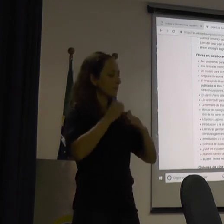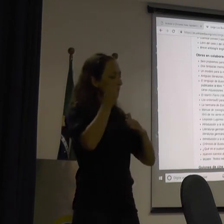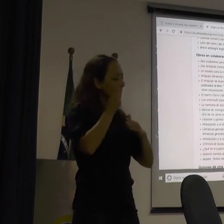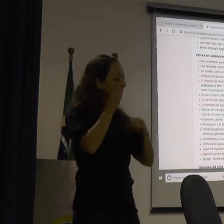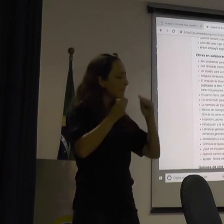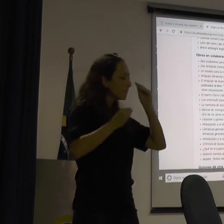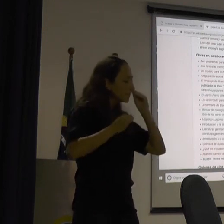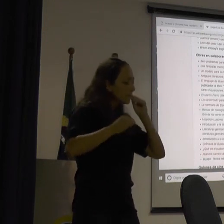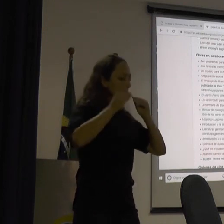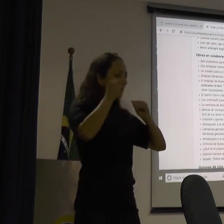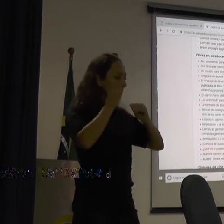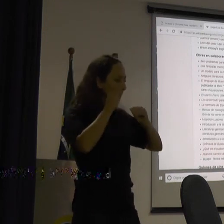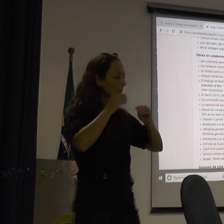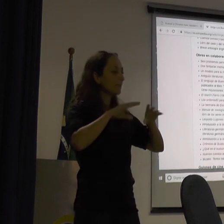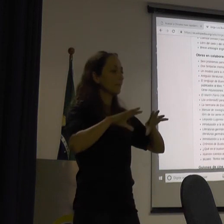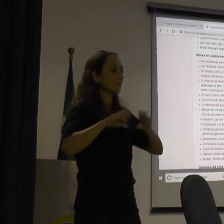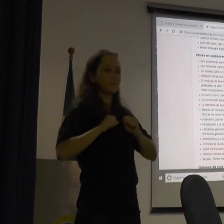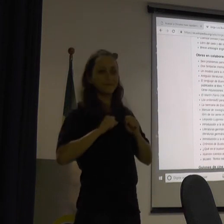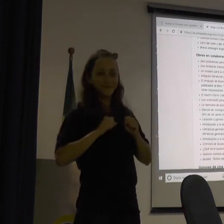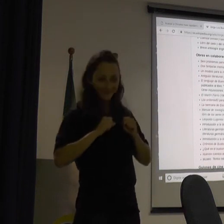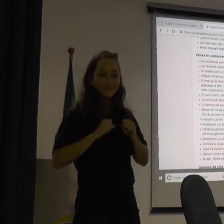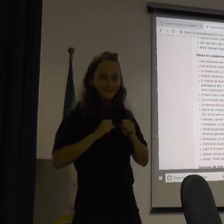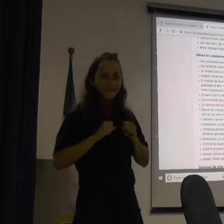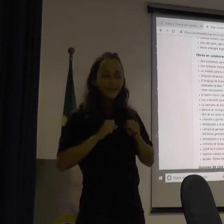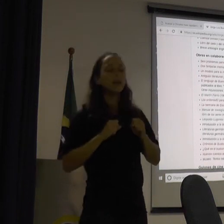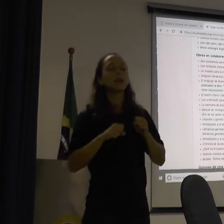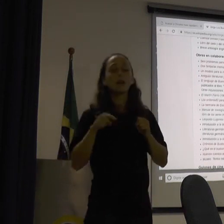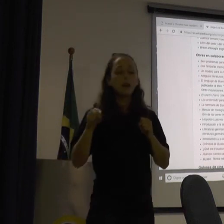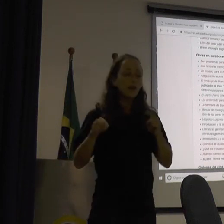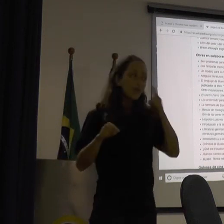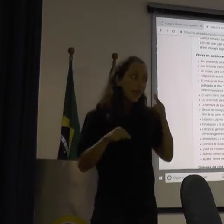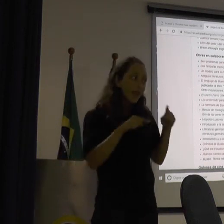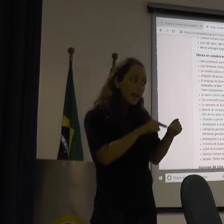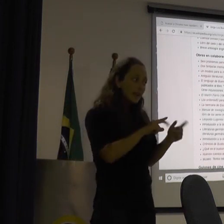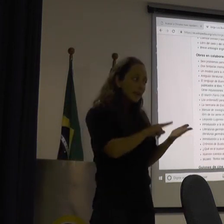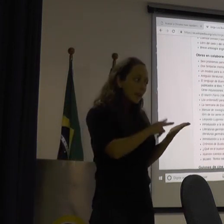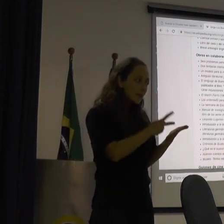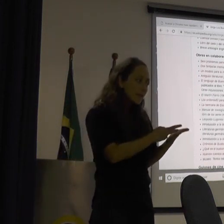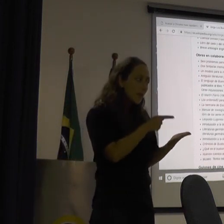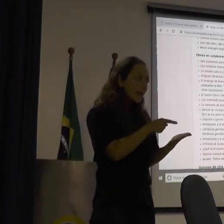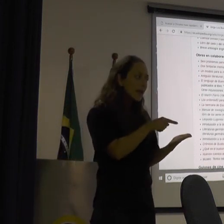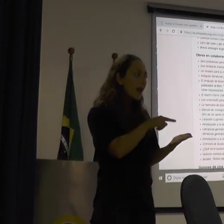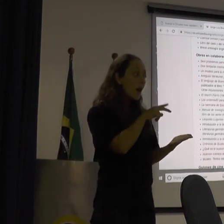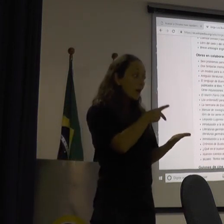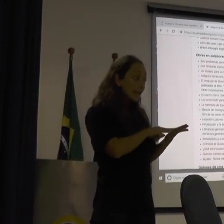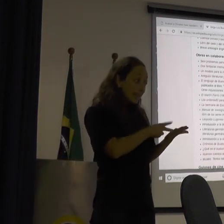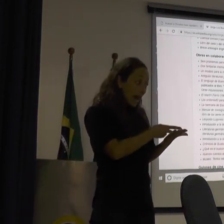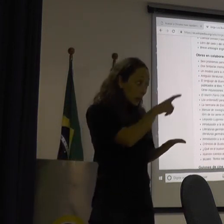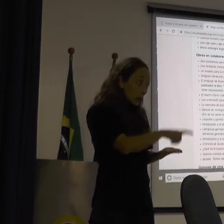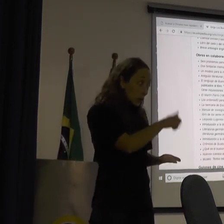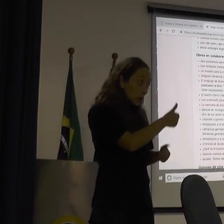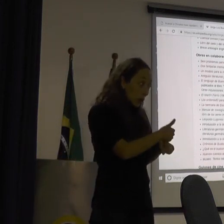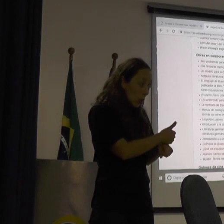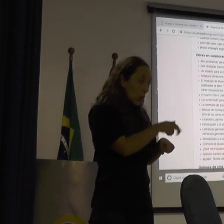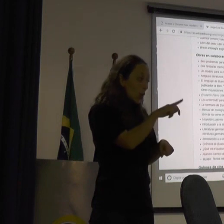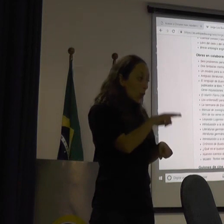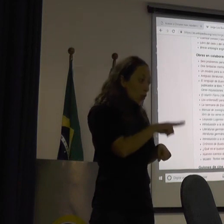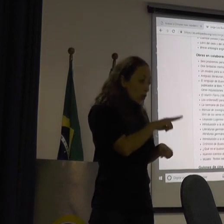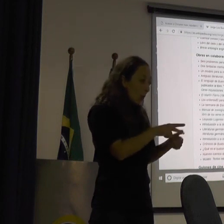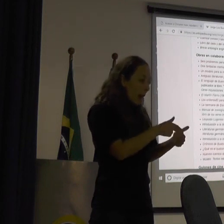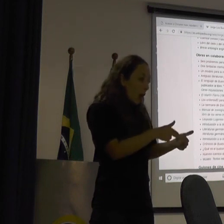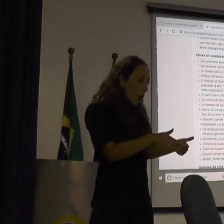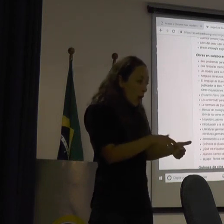ele utilizou um truquezinho narrativo que eu posso usar num conto. Então eu encontro isso no texto traduzido. E se eu vou